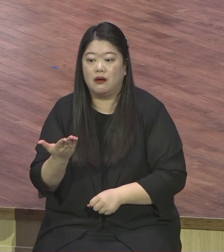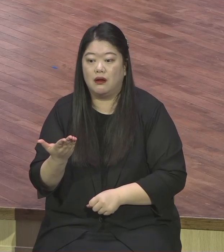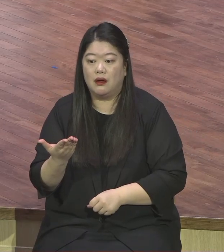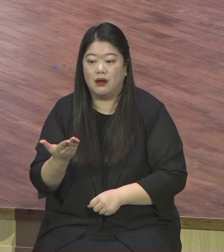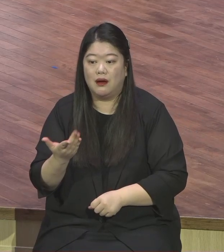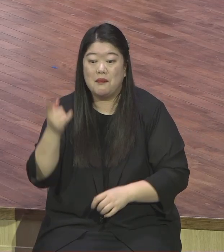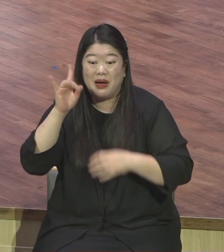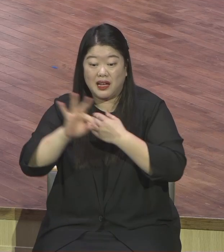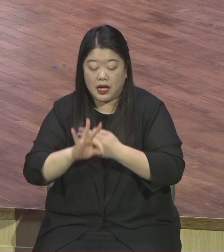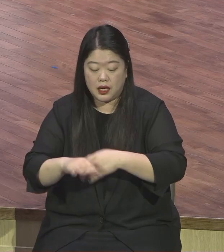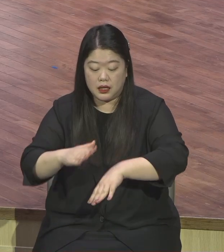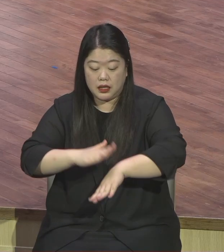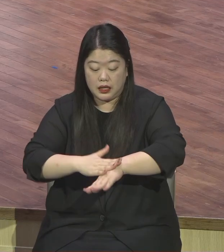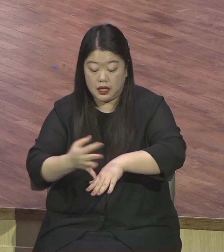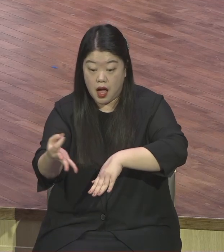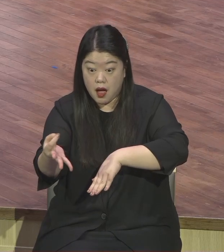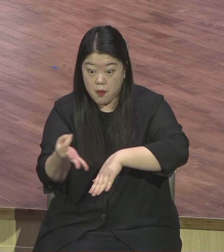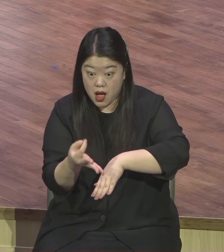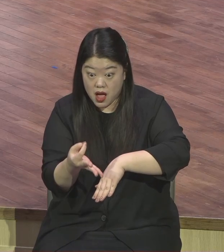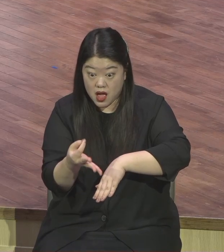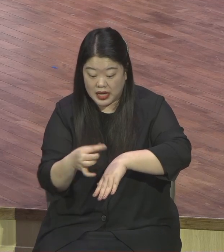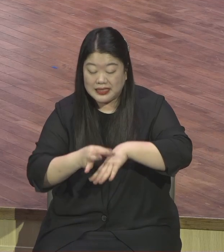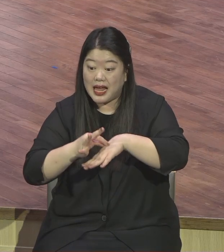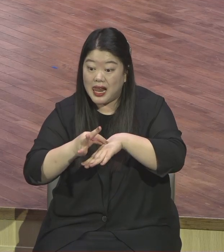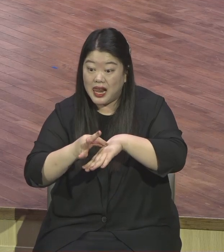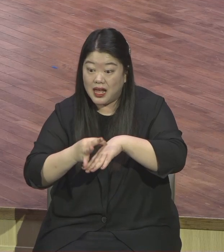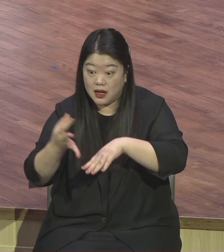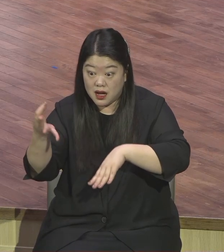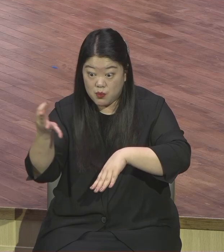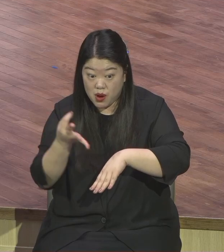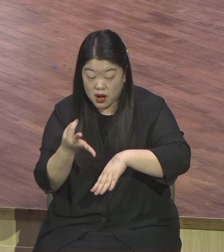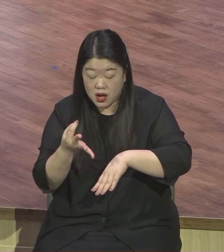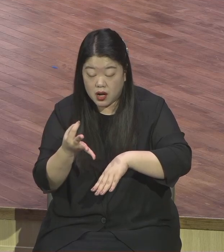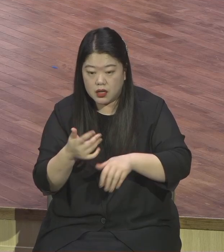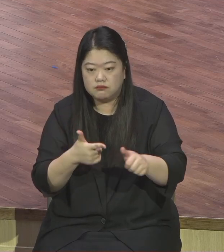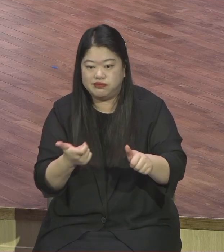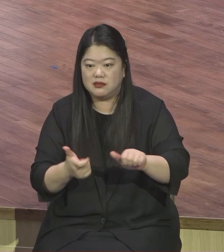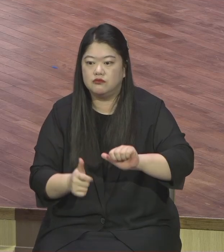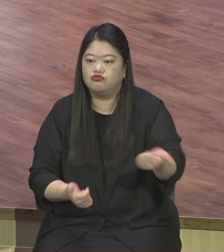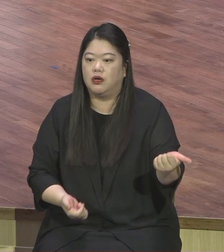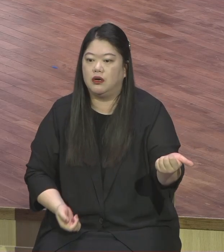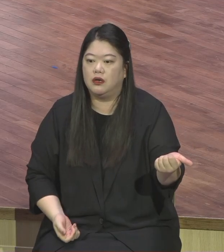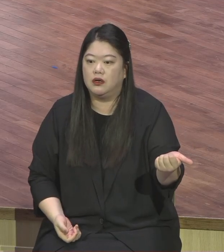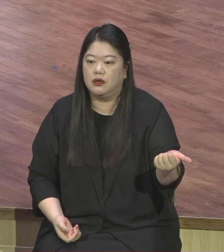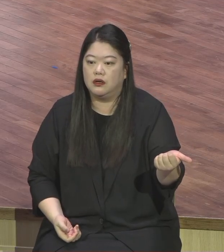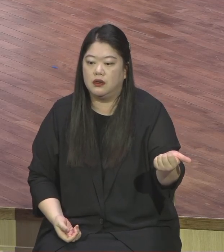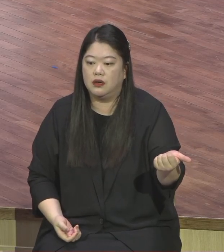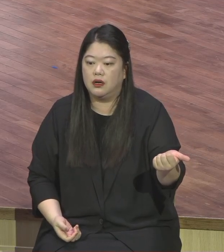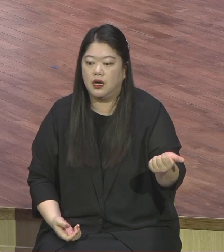죽였어요. 이 신문 났잖아요. 부르카 안 하고 밖에 나갔다.